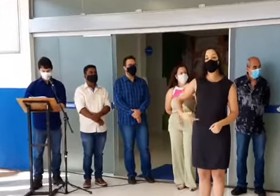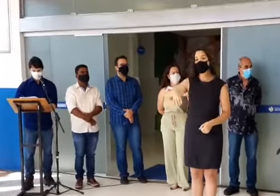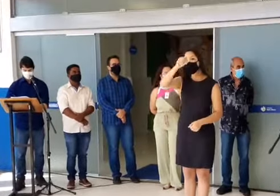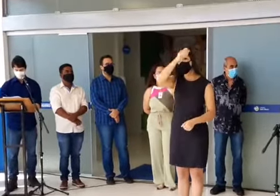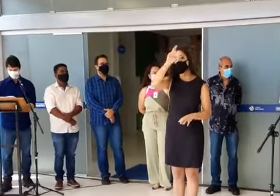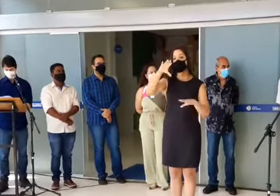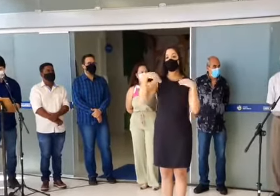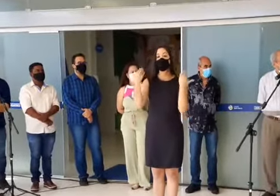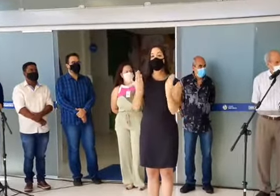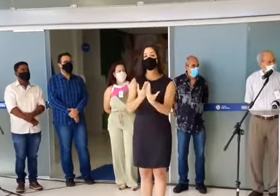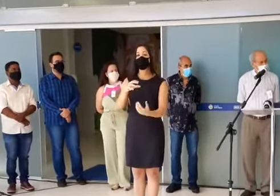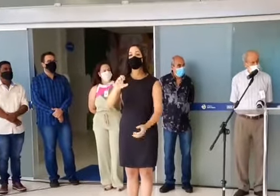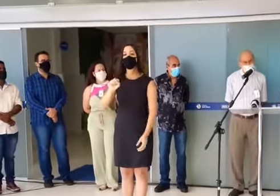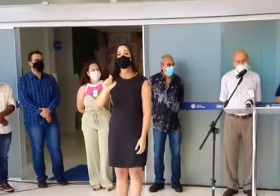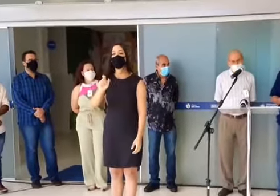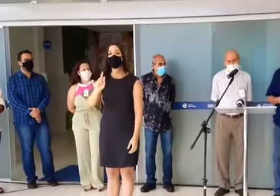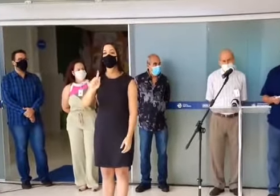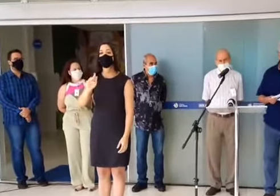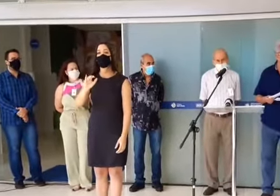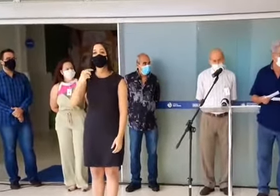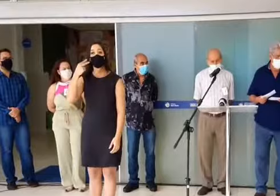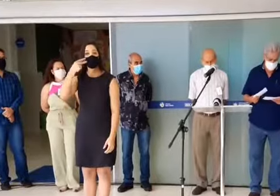Preço.